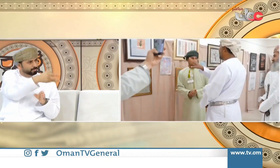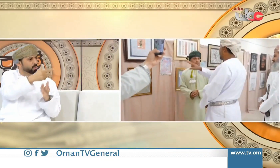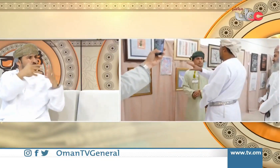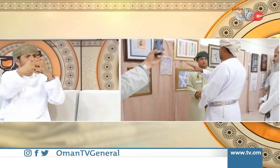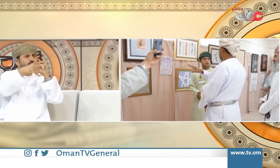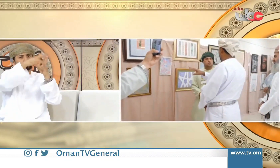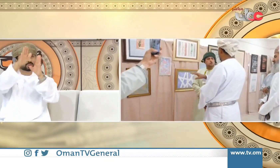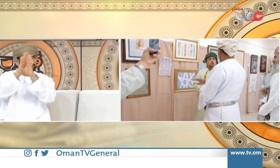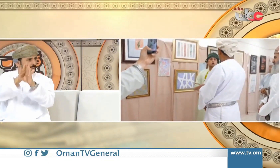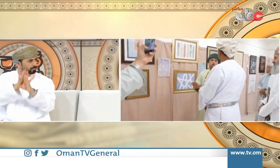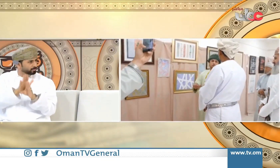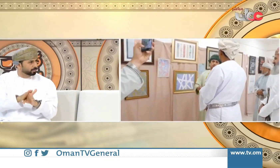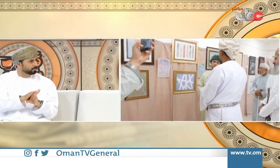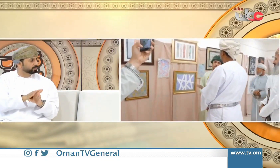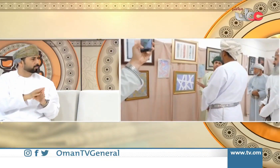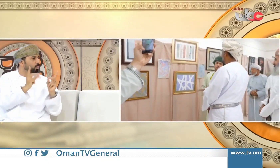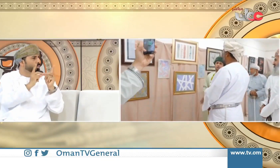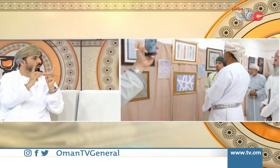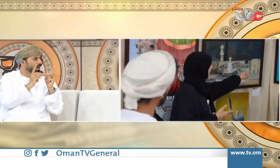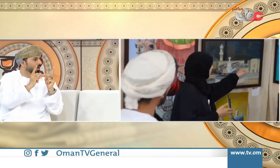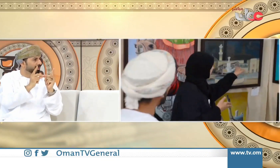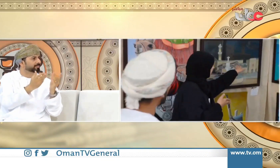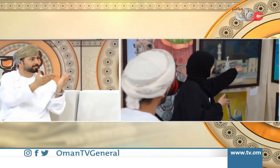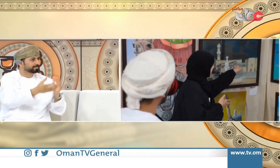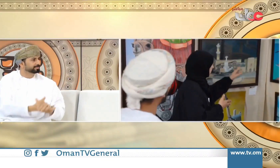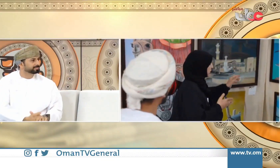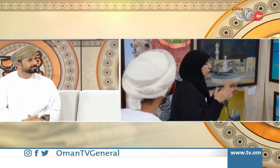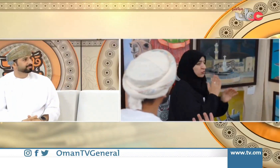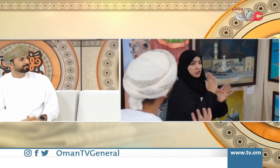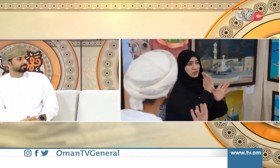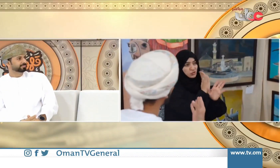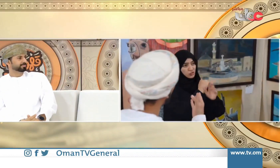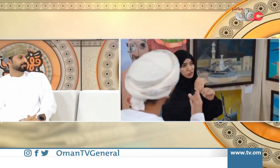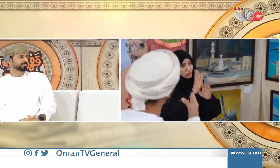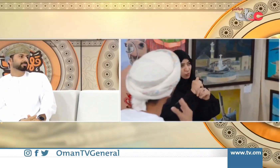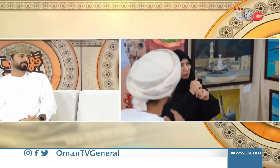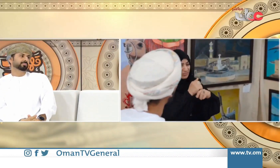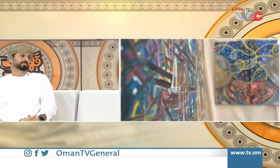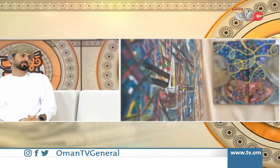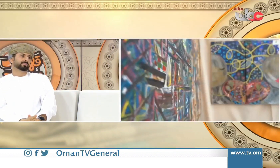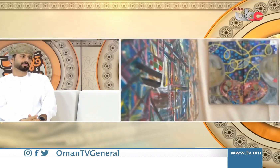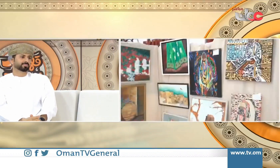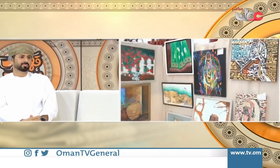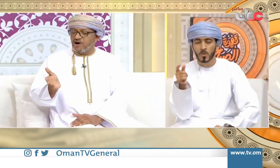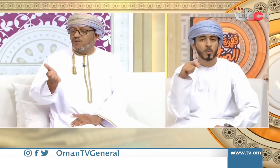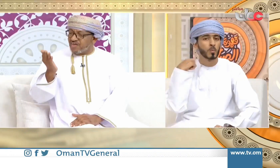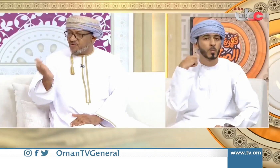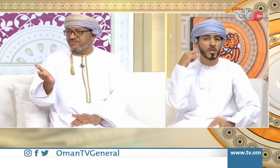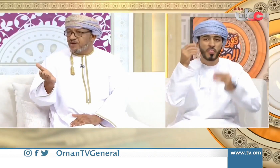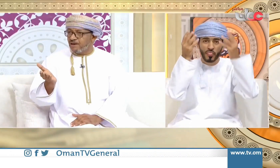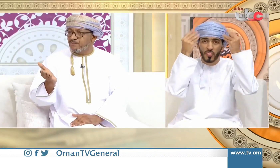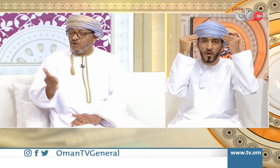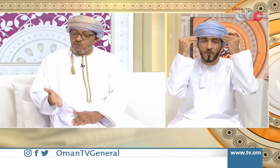كان الدعم منك أنت في هذا الملتقى، هل هناك مشاركة داعمين في هذا الملتقى؟ وزارة الثقافة